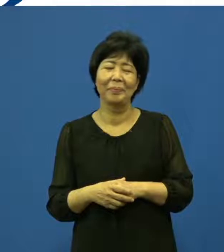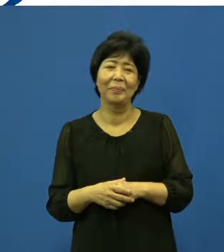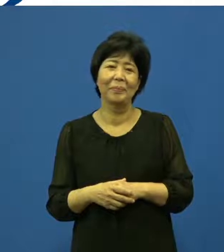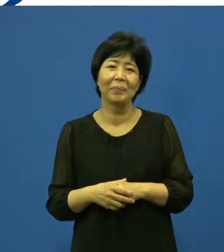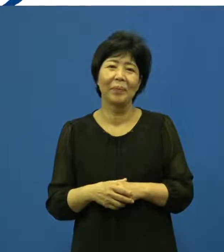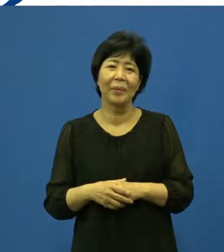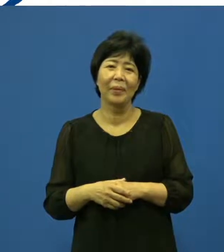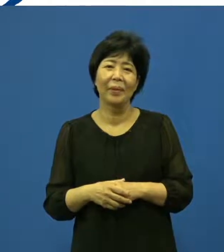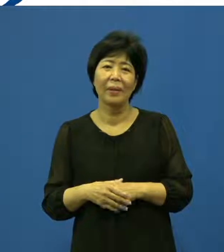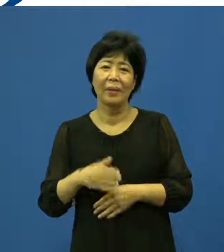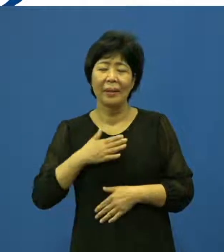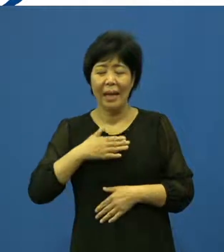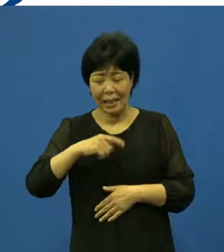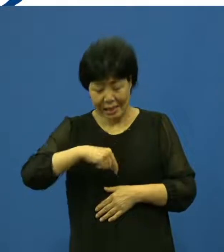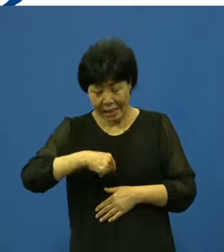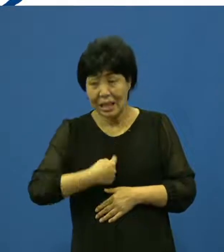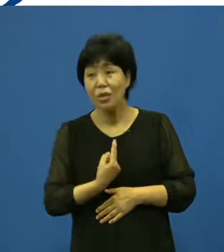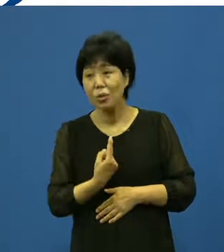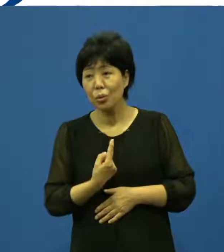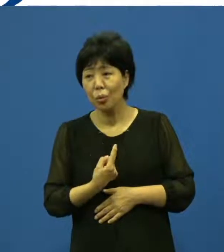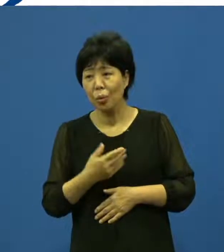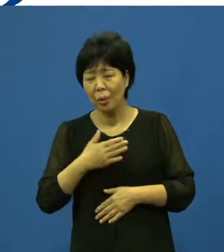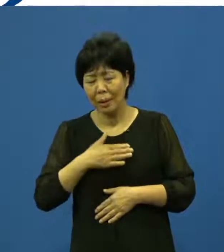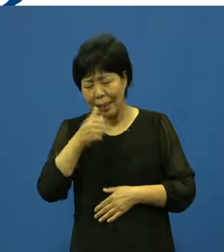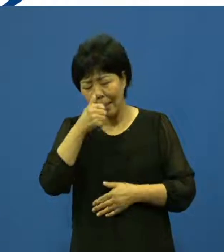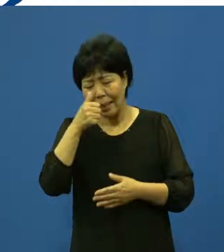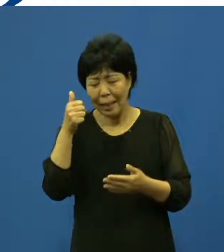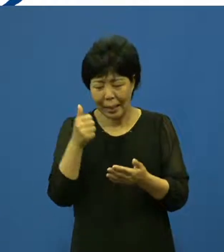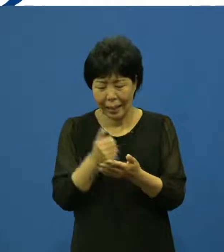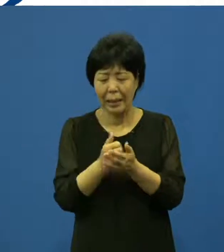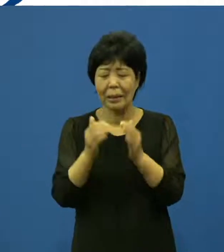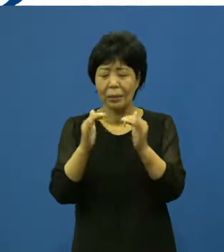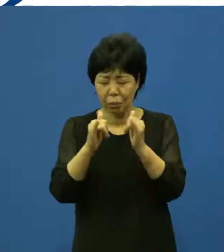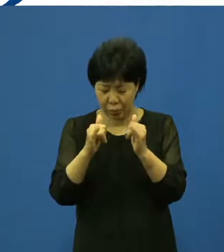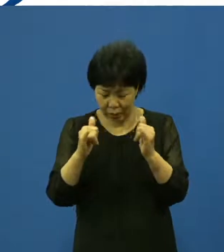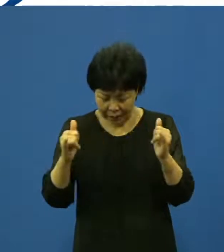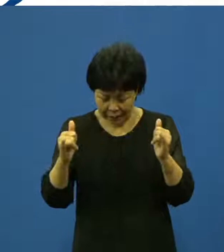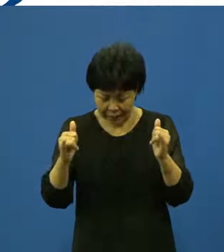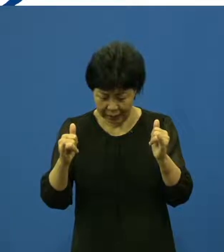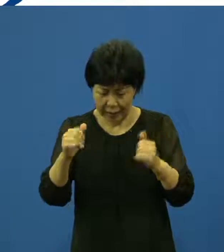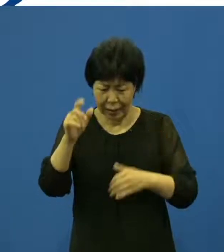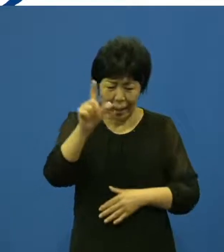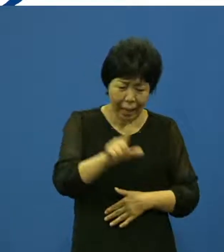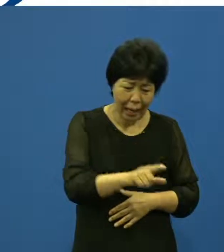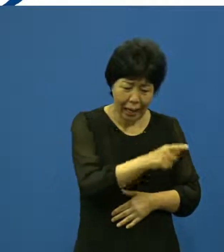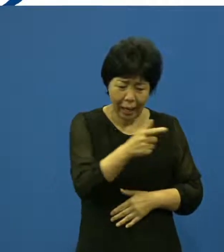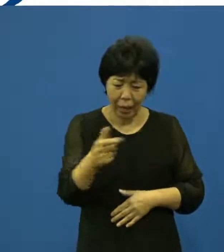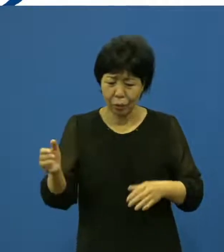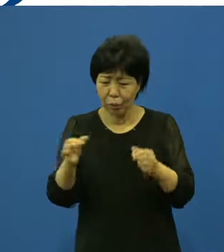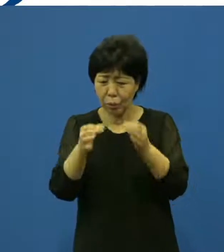우리가 우리를 압니다. 우리가 얼마나 죄인인가를 압니다. 하루도 5만 가지의 죄를 짓습니다.